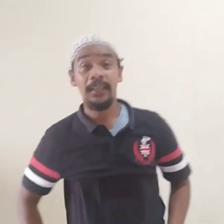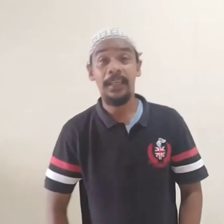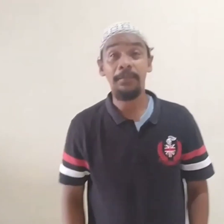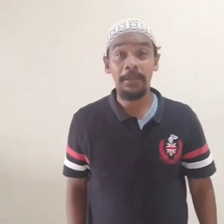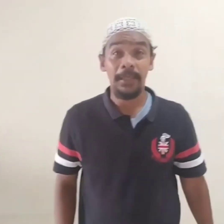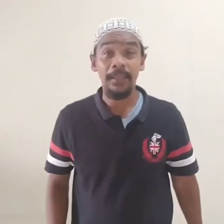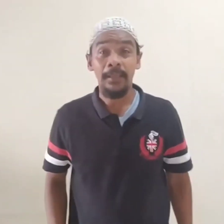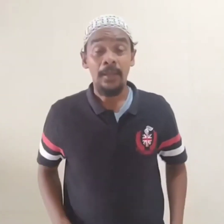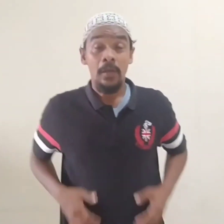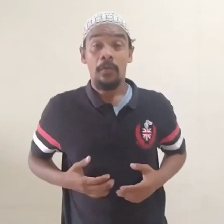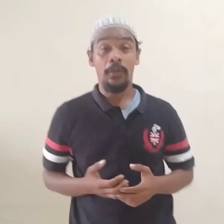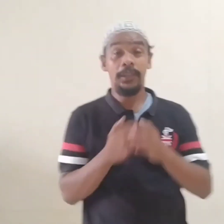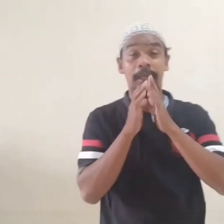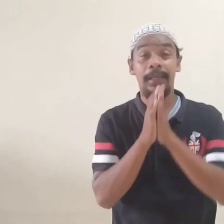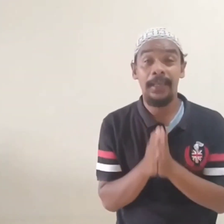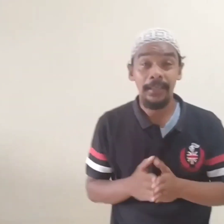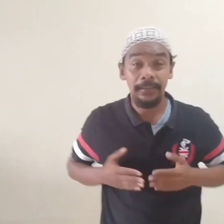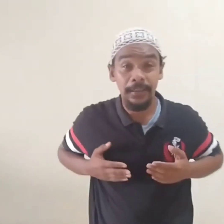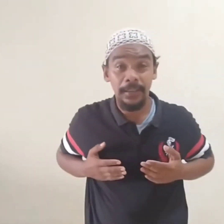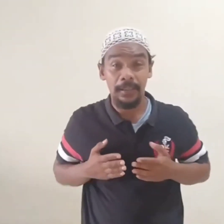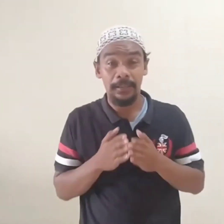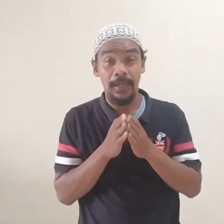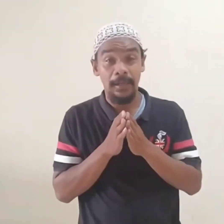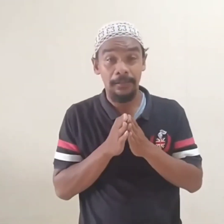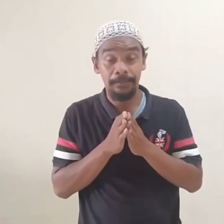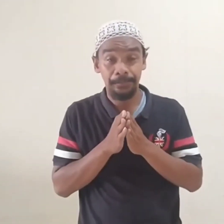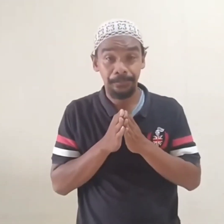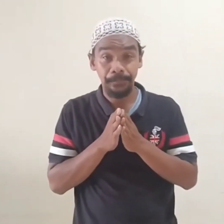dada bagaimana? Kalau di gaya dada ketika kita